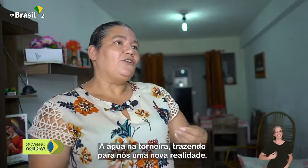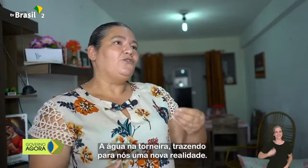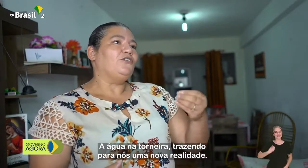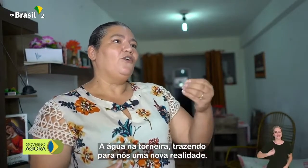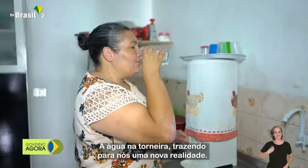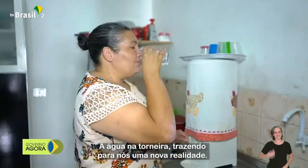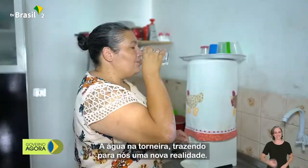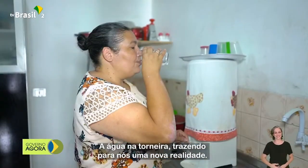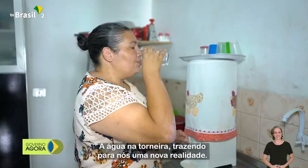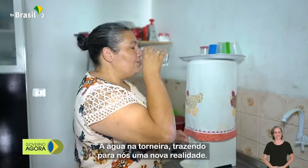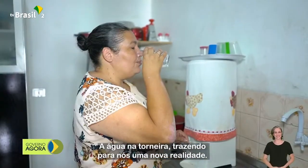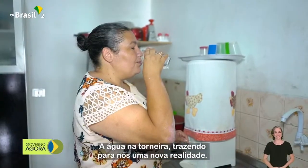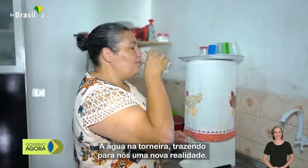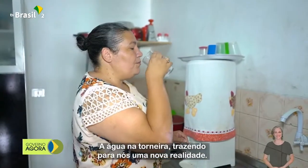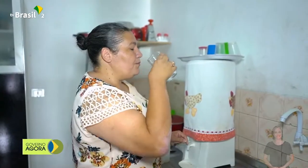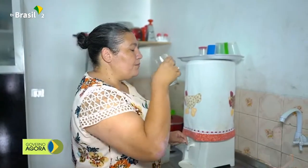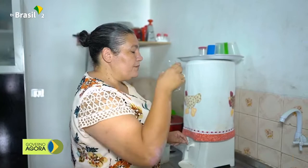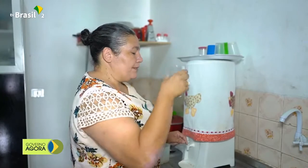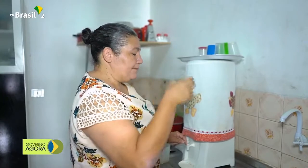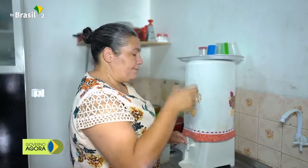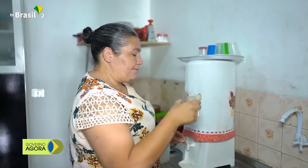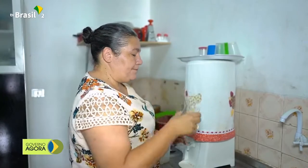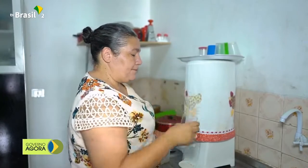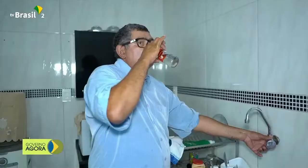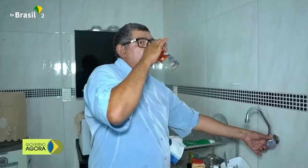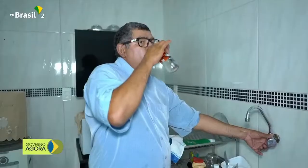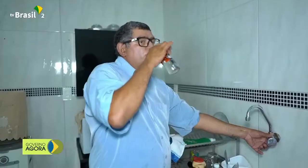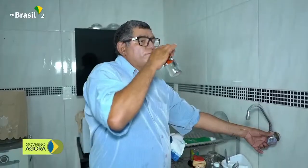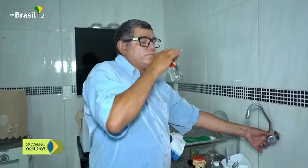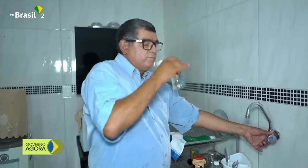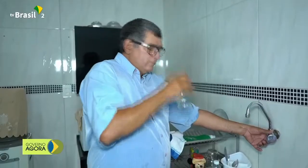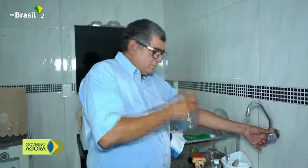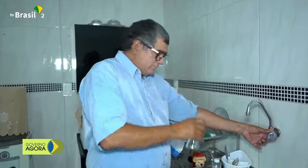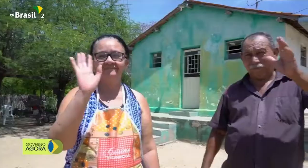trazendo para nós uma nova realidade.